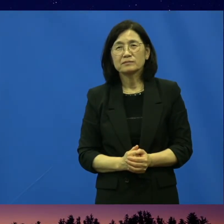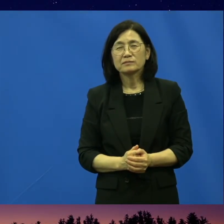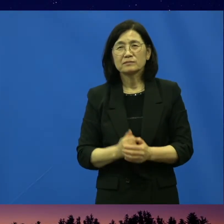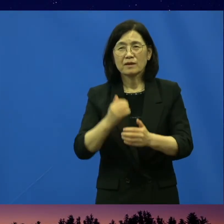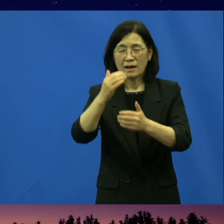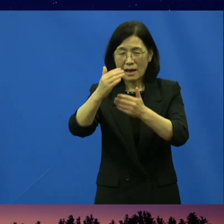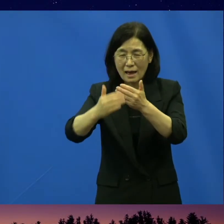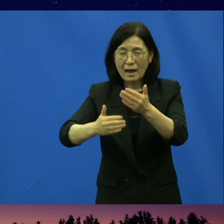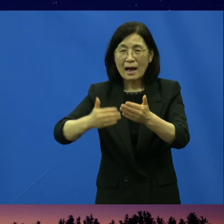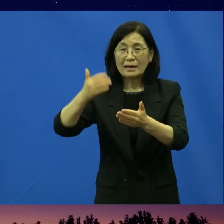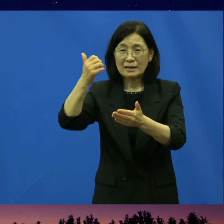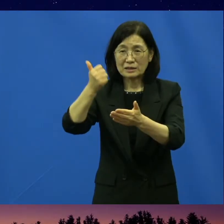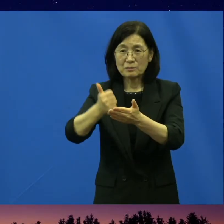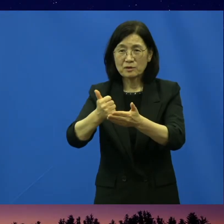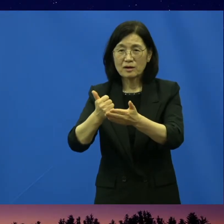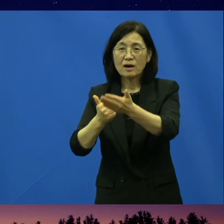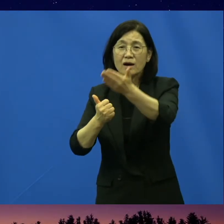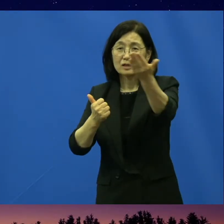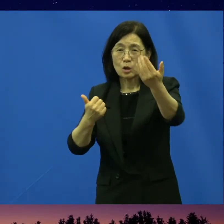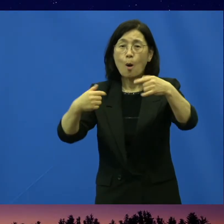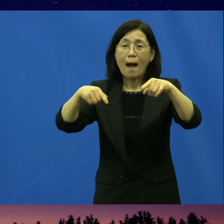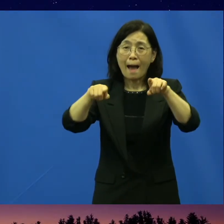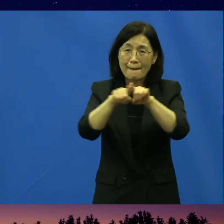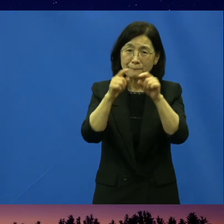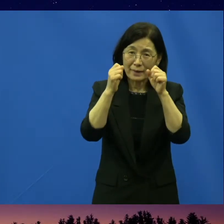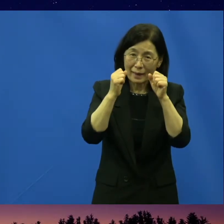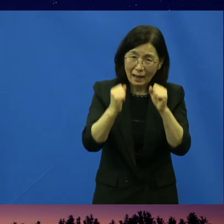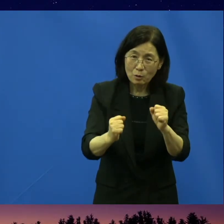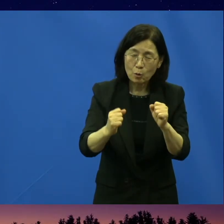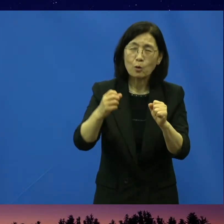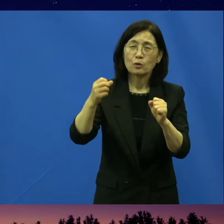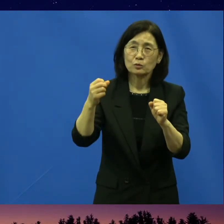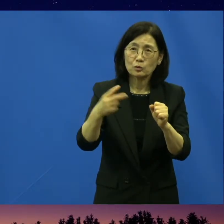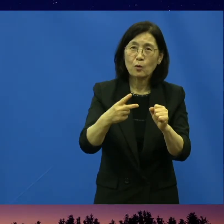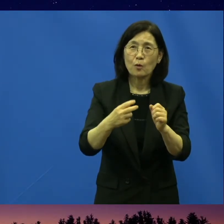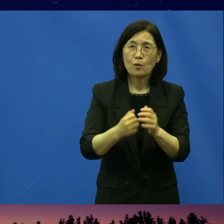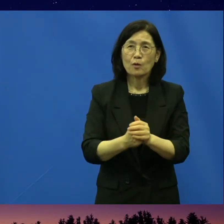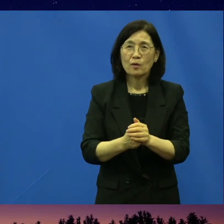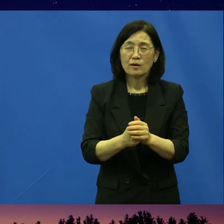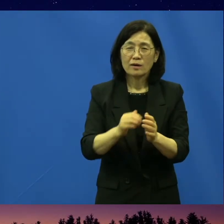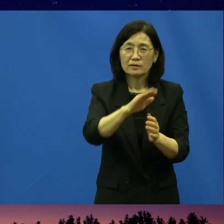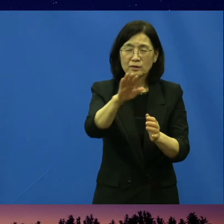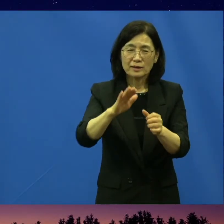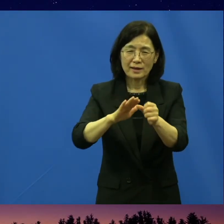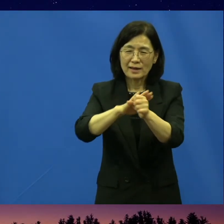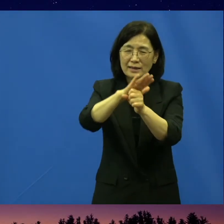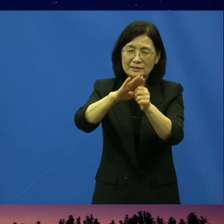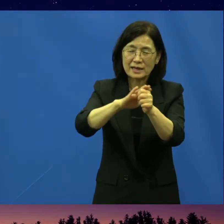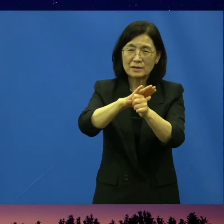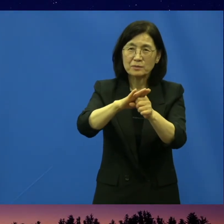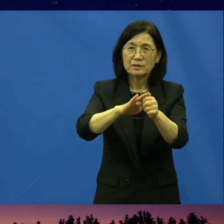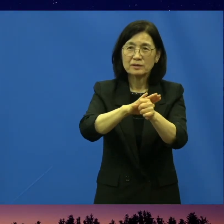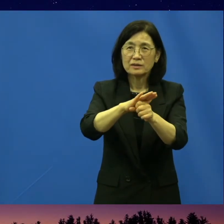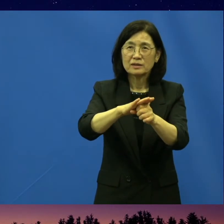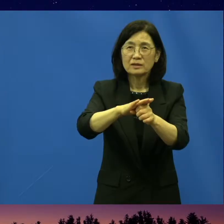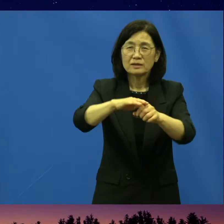온통 너와 함께할 뿐만 아니라 난 너의 삶에 관여하고 있고